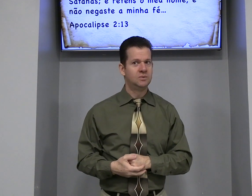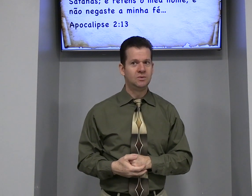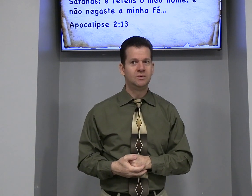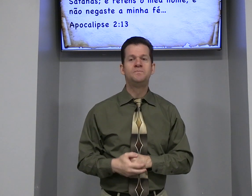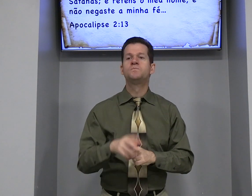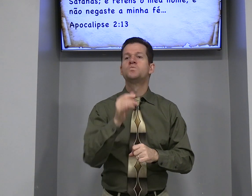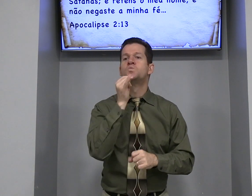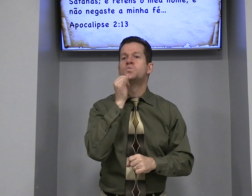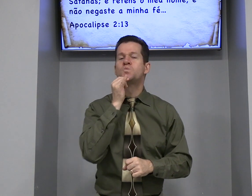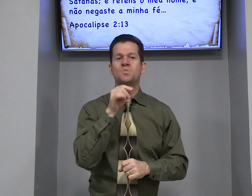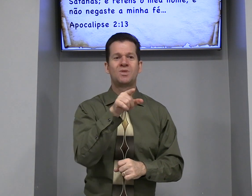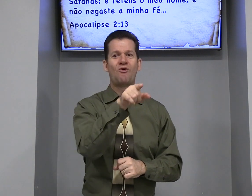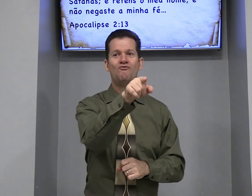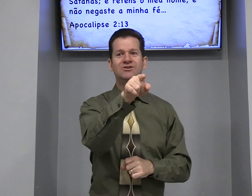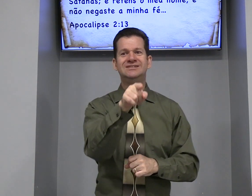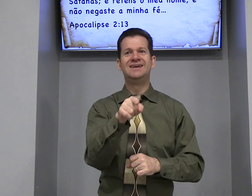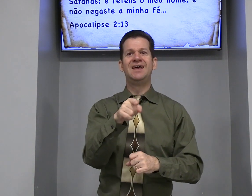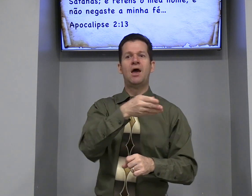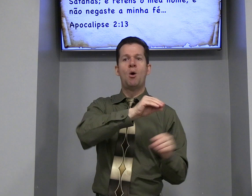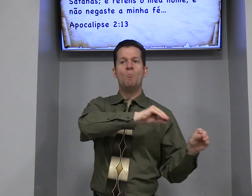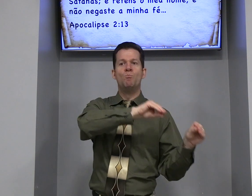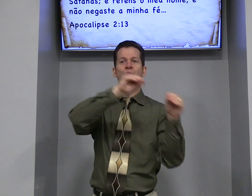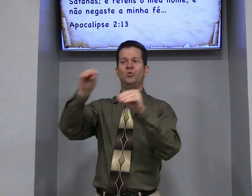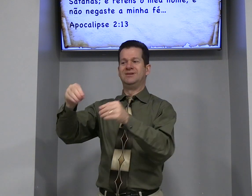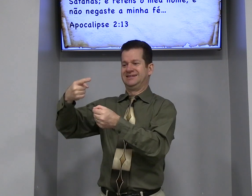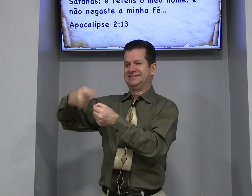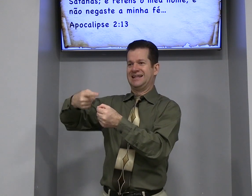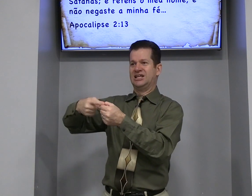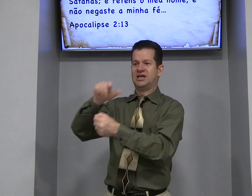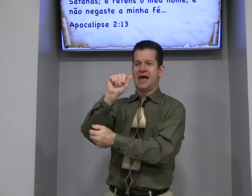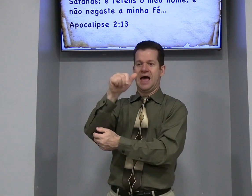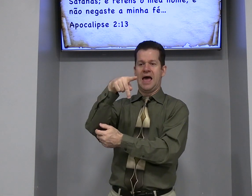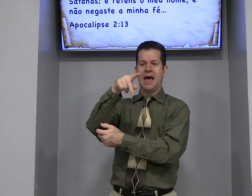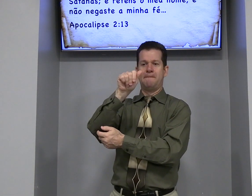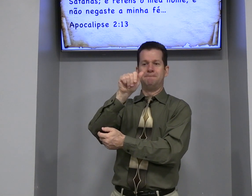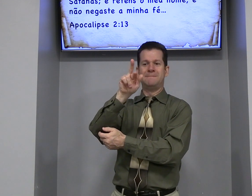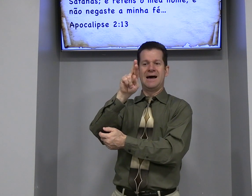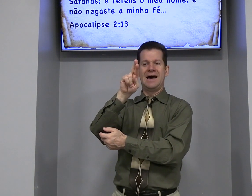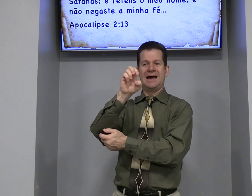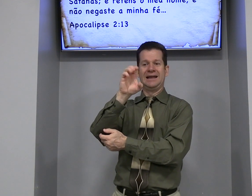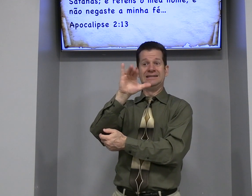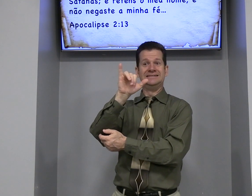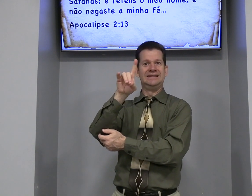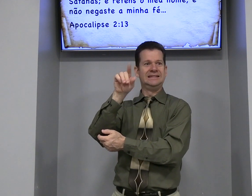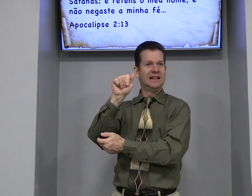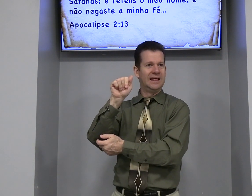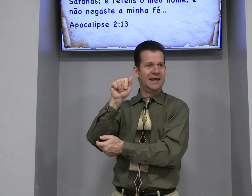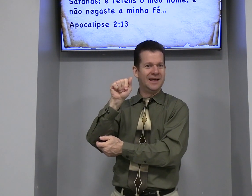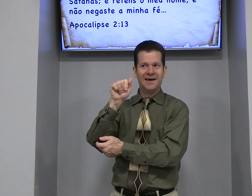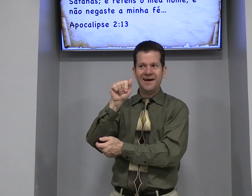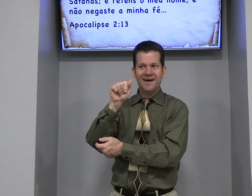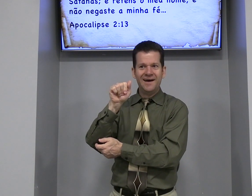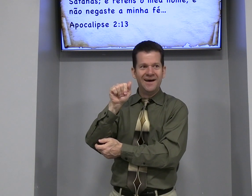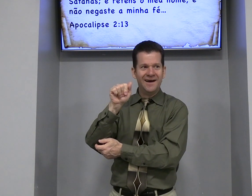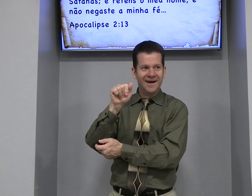E essa cidade é difícil. Vamos pensar que você mudar para a cidade